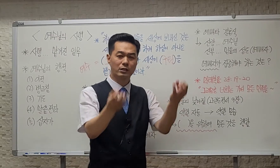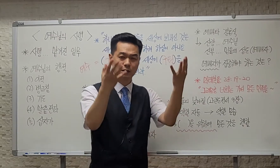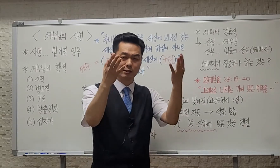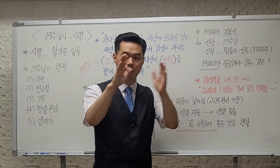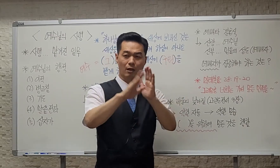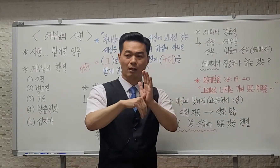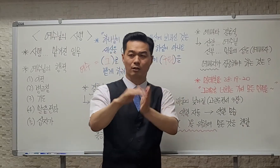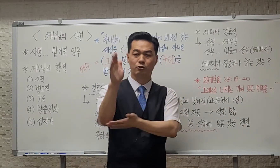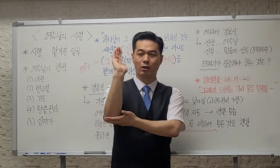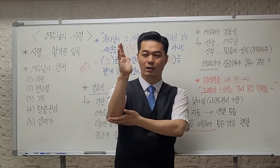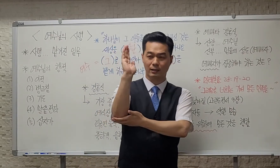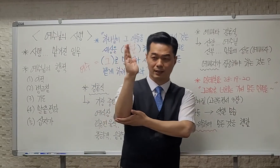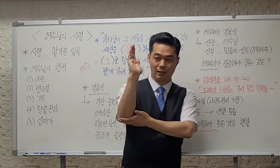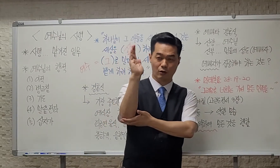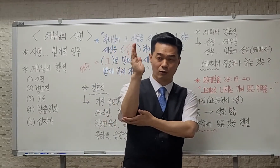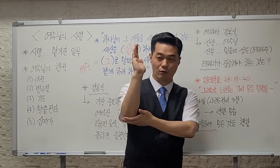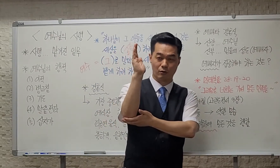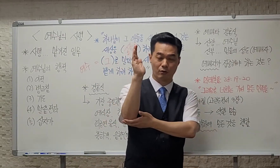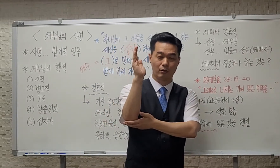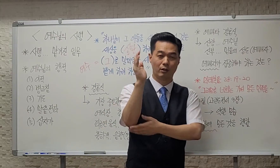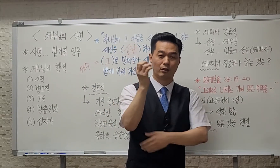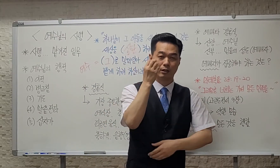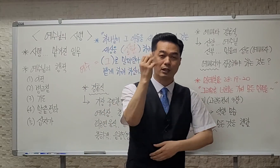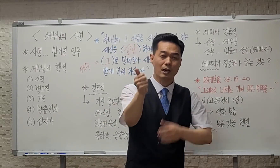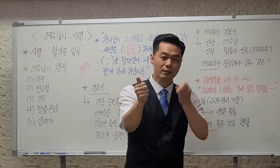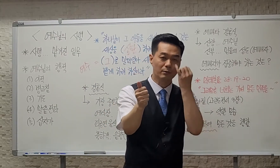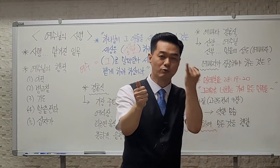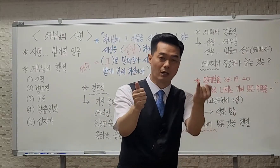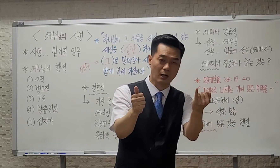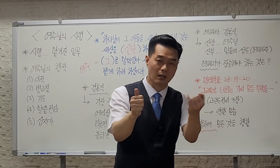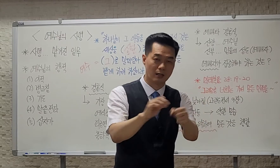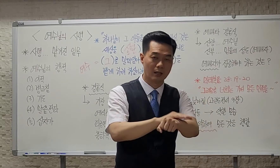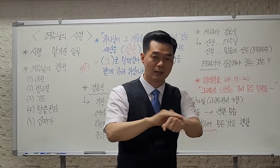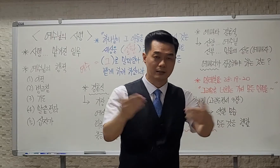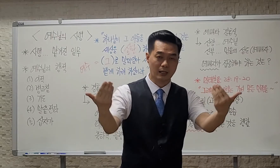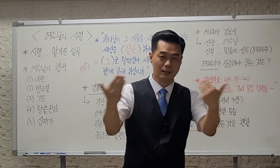결혼식 때 주례를 하잖아요. 신랑 신부가 잘 듣지